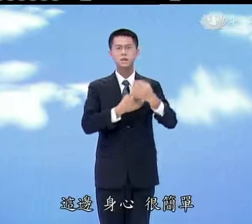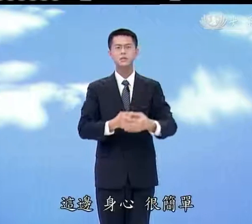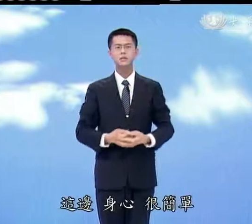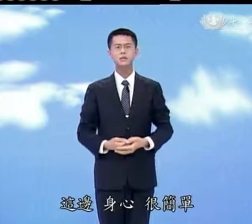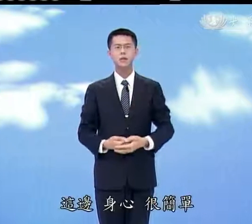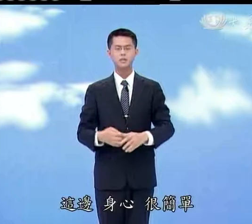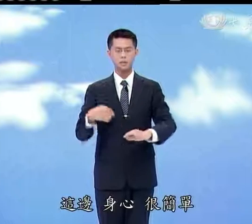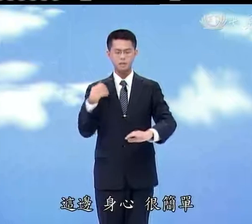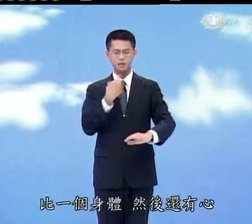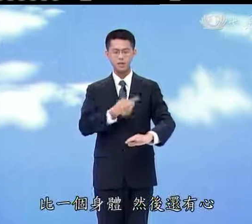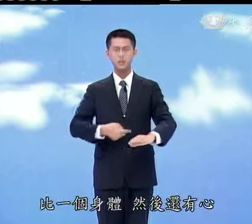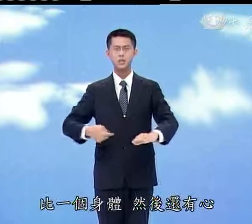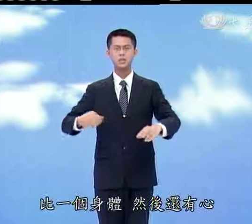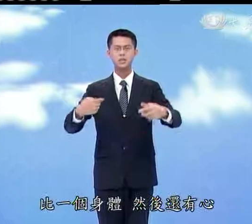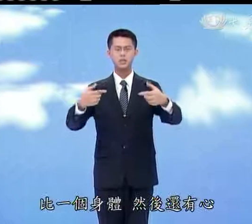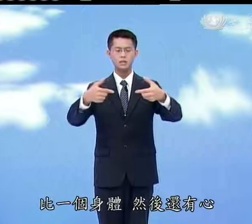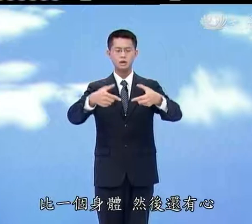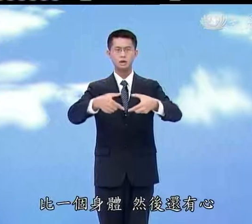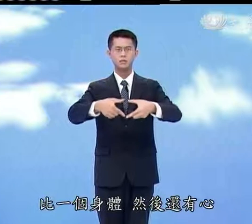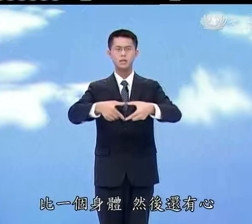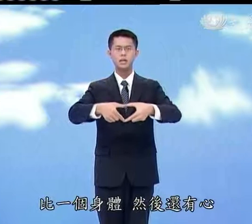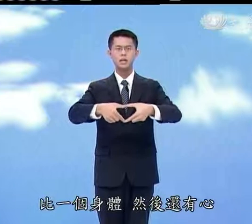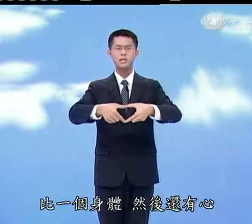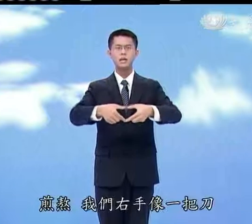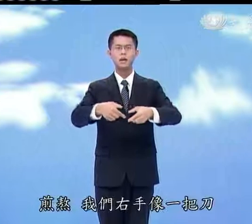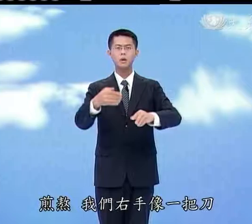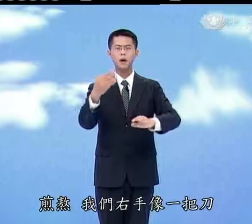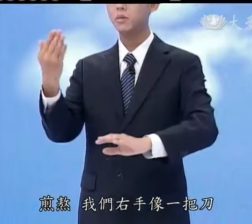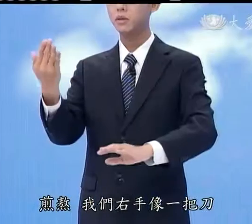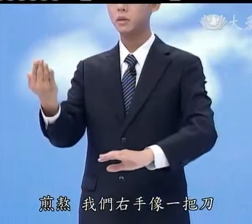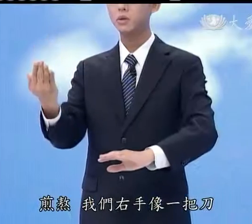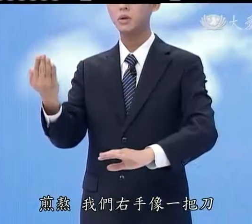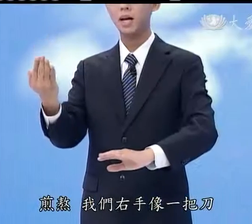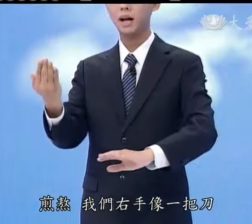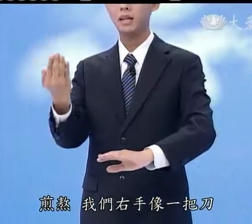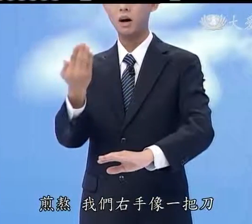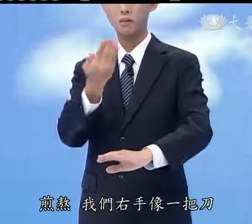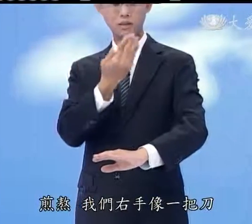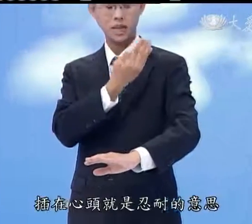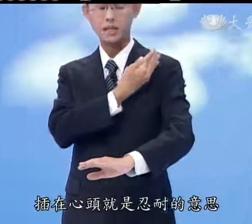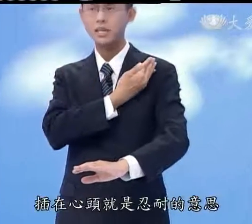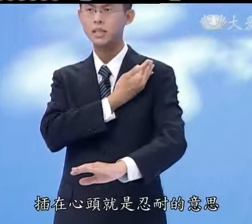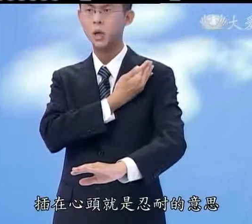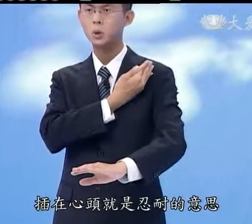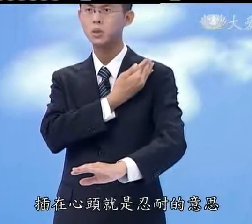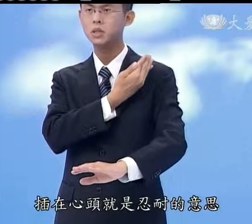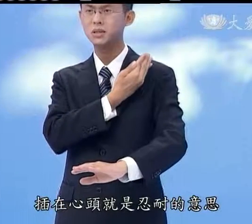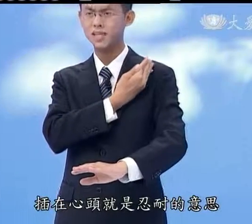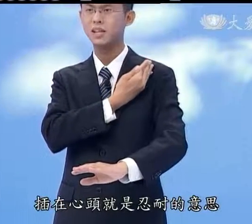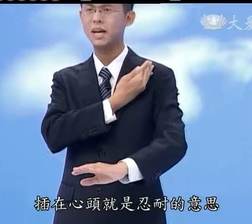边身心很简单，比一个身体，然后还有心。煎熬的话，我们右手像一把刀插在心头，就是忍耐